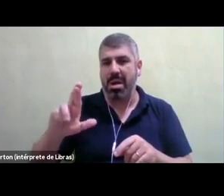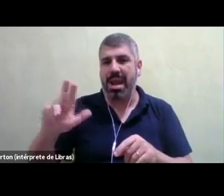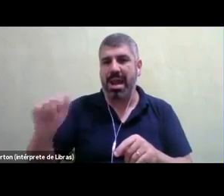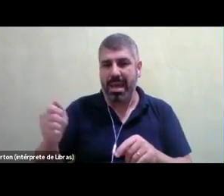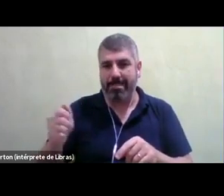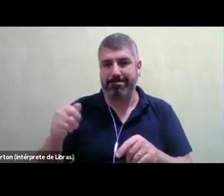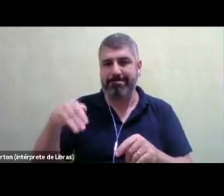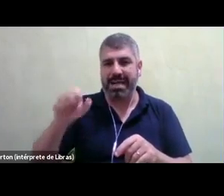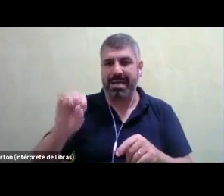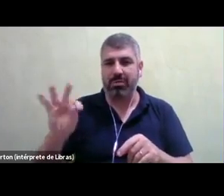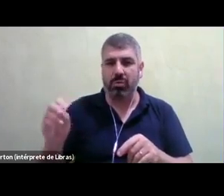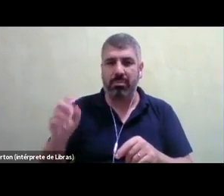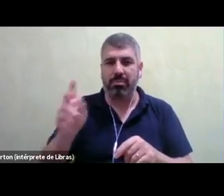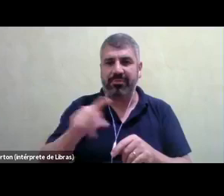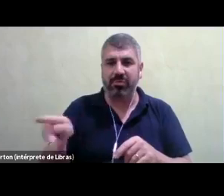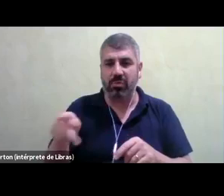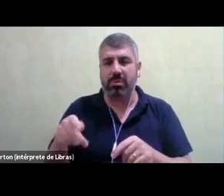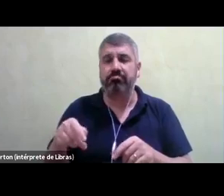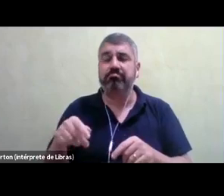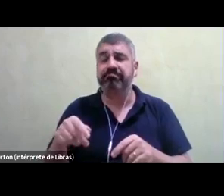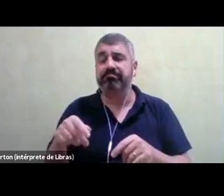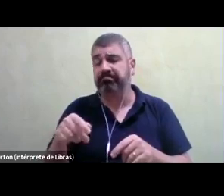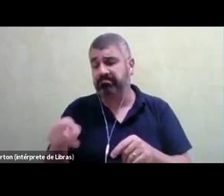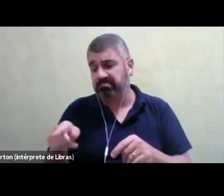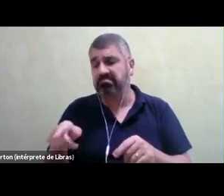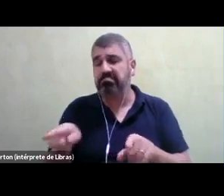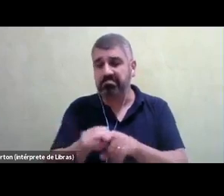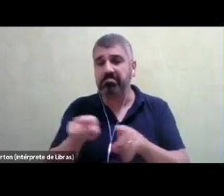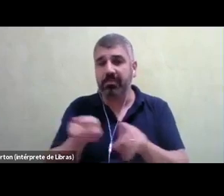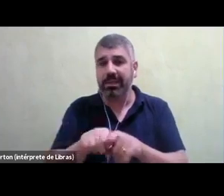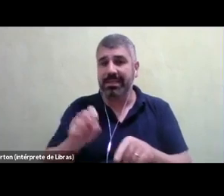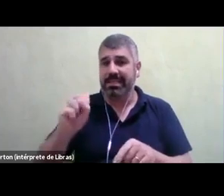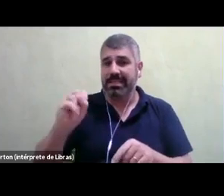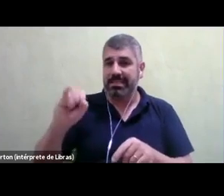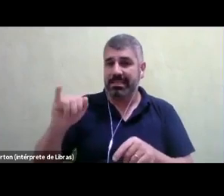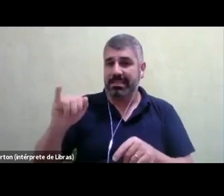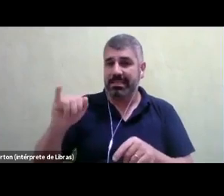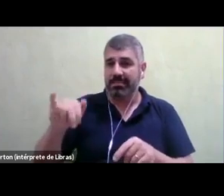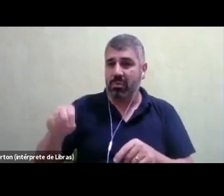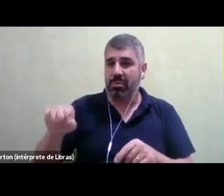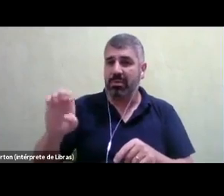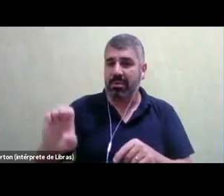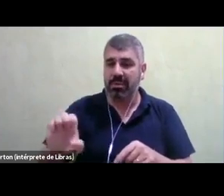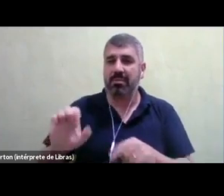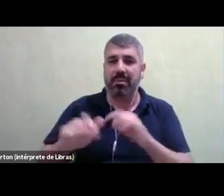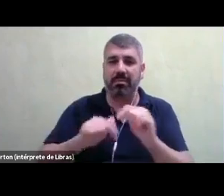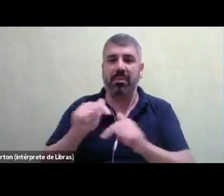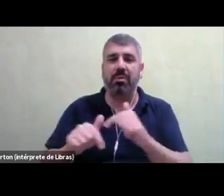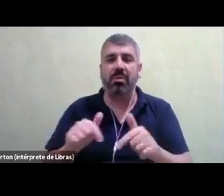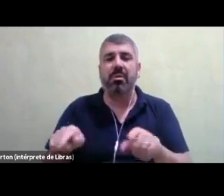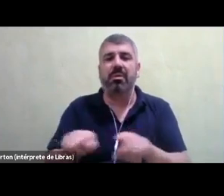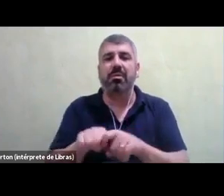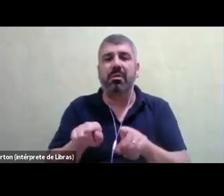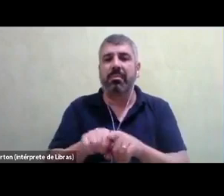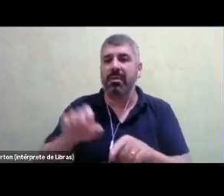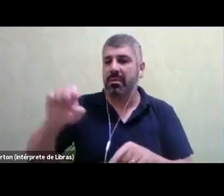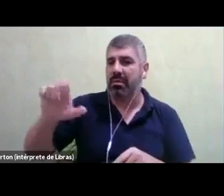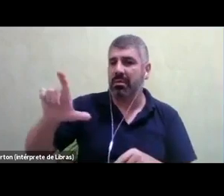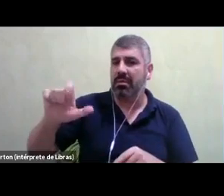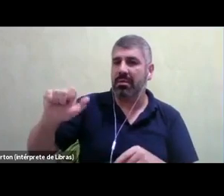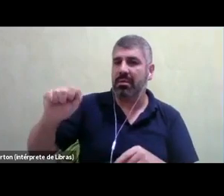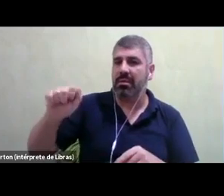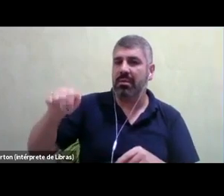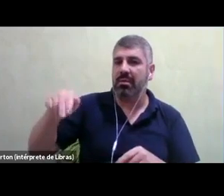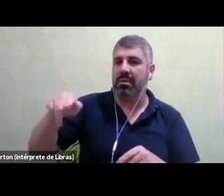de forma mais indireta, mas também colaborou aí a professora Simone Carvalho, e a Eliane Sturza, da UFMS, né, Federal